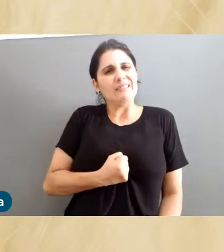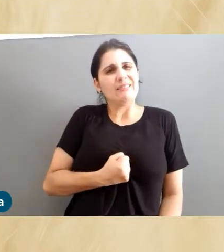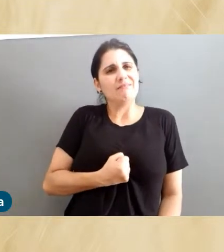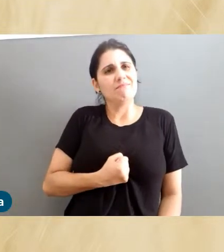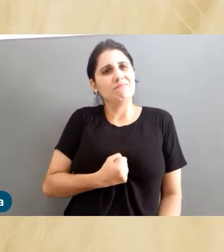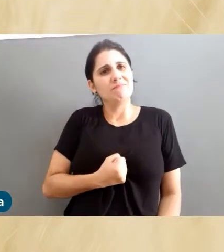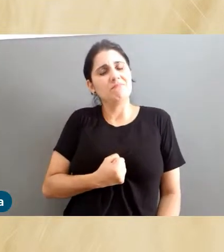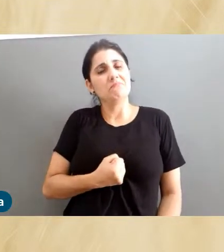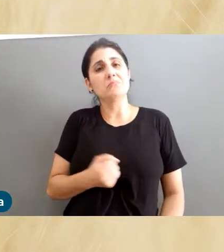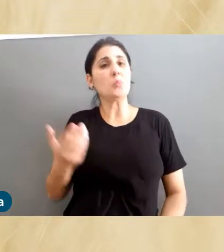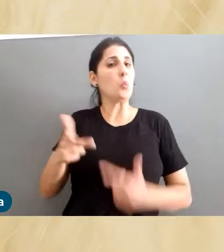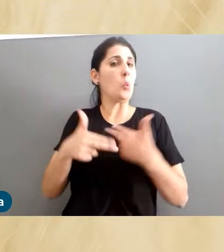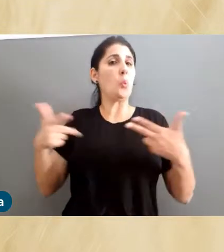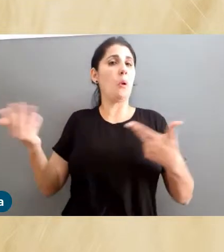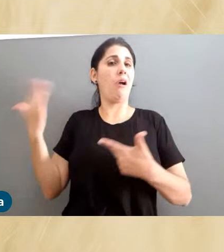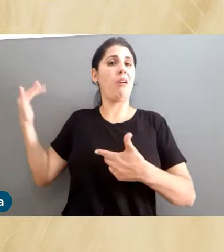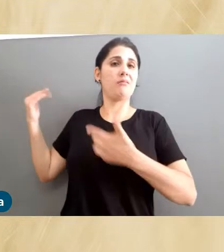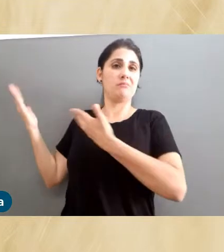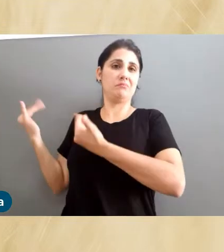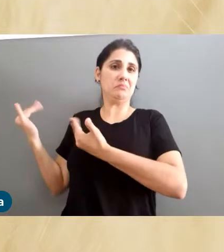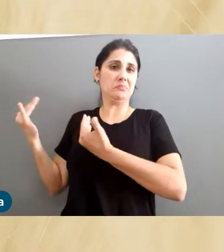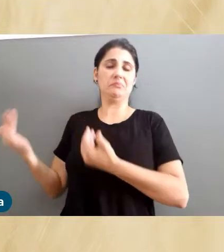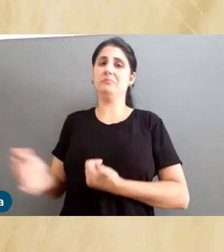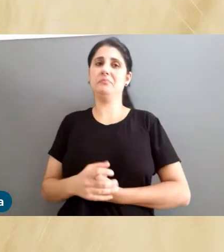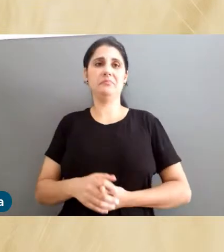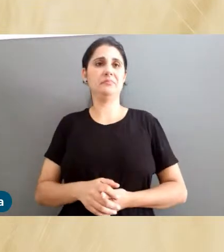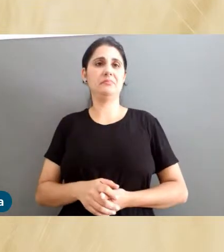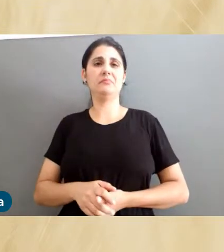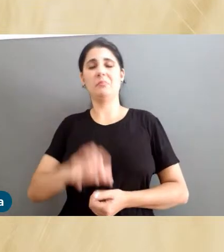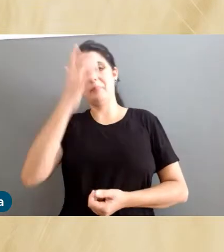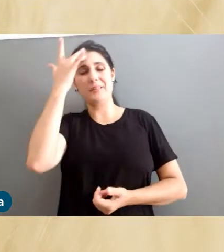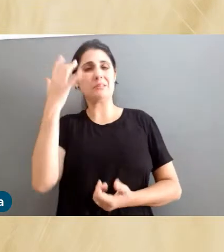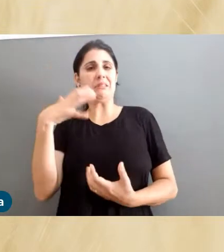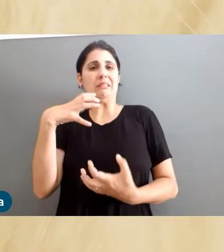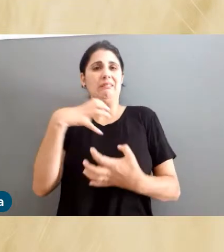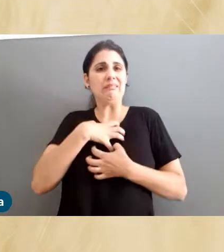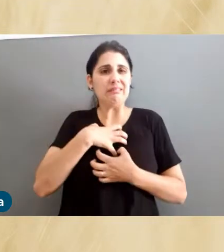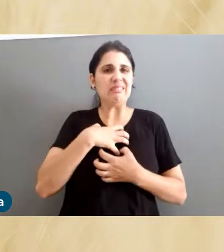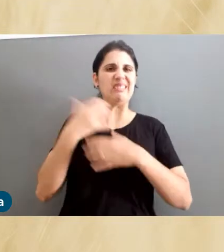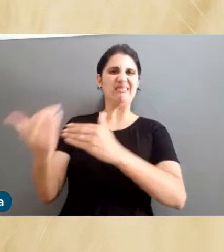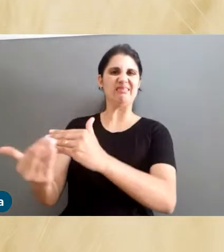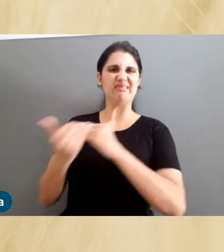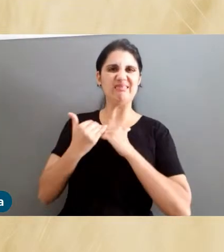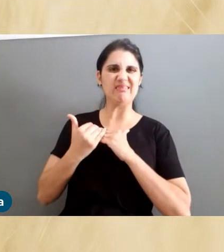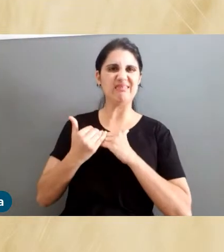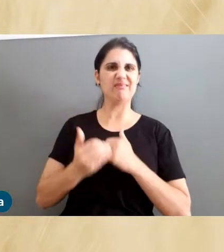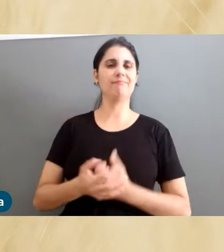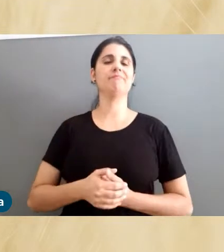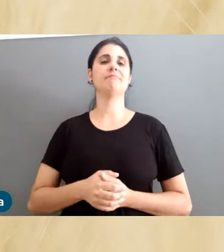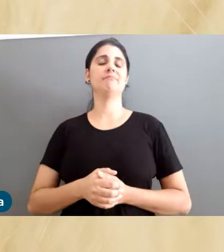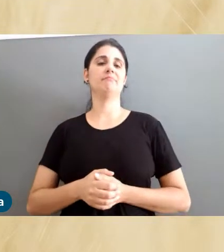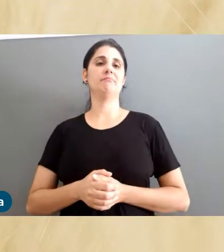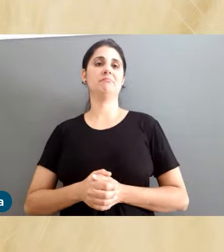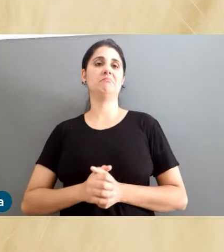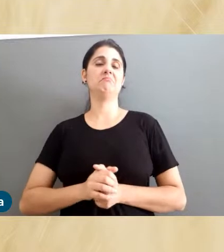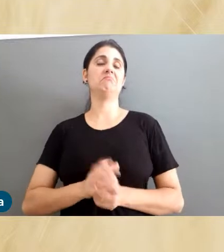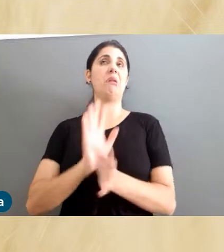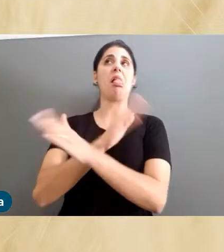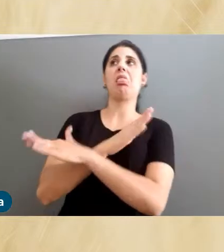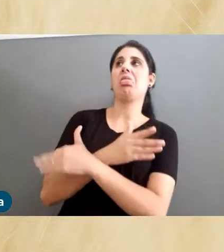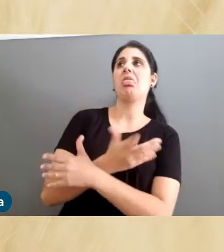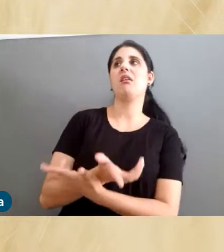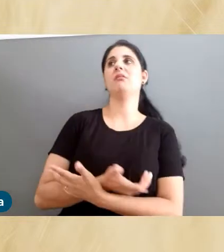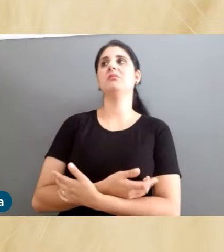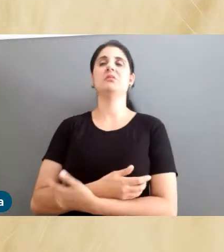na juventude. Uma pessoa que as feriu, alguém que agiu de maneira negligente, alguém que foi